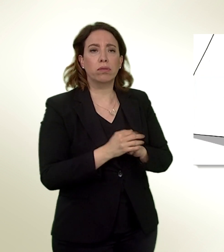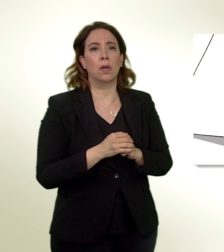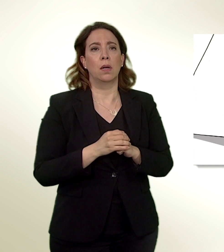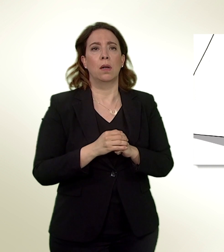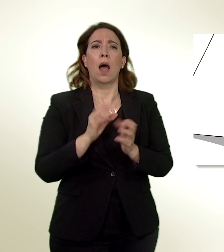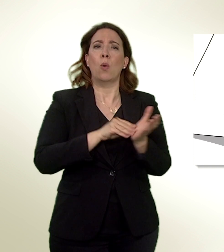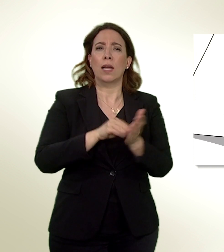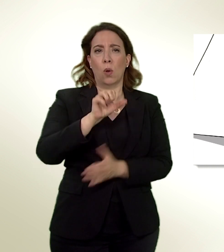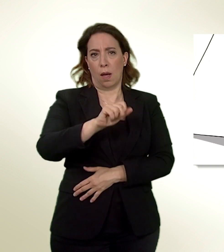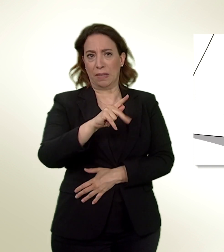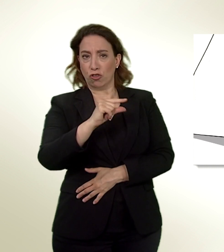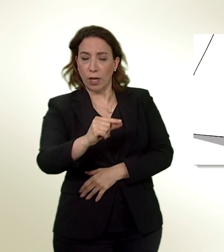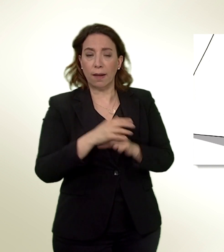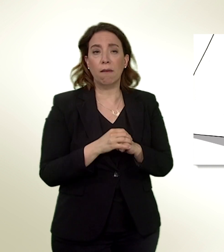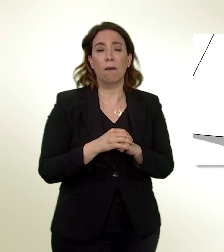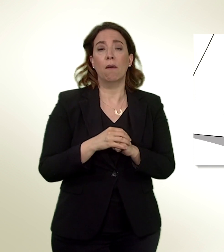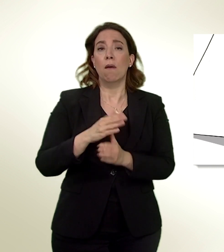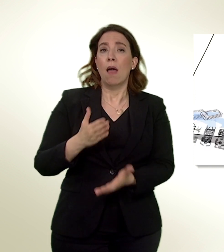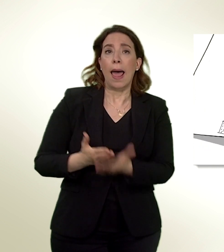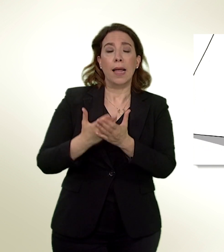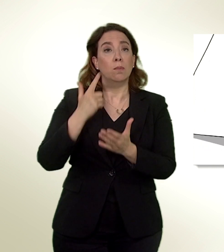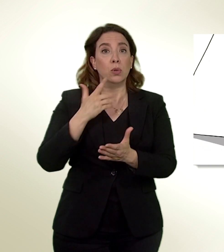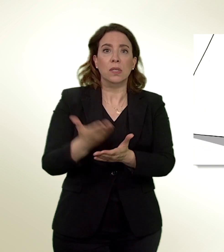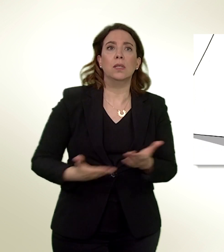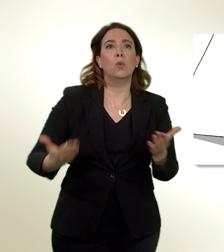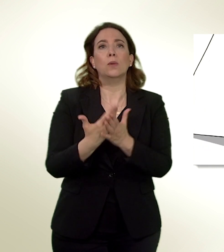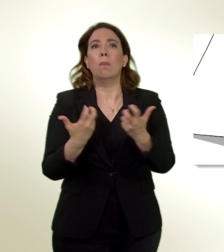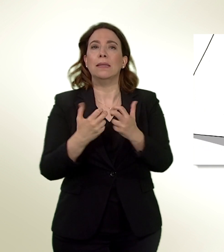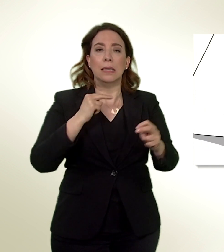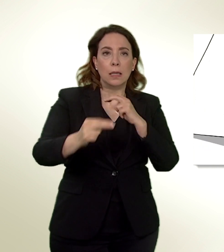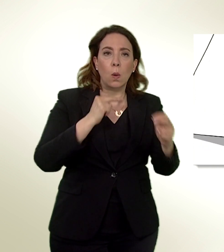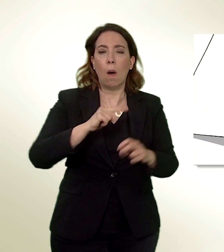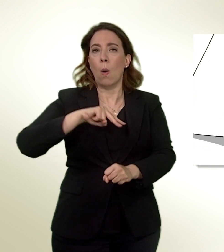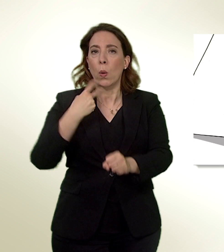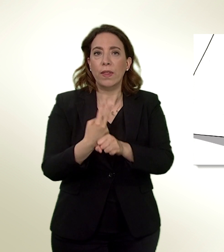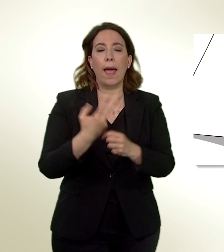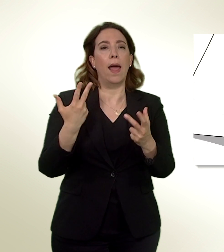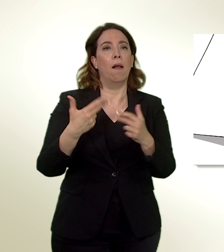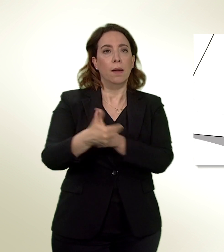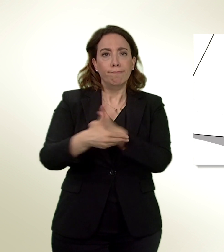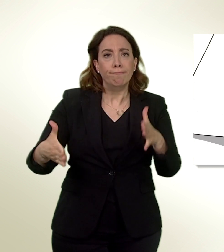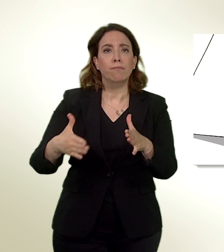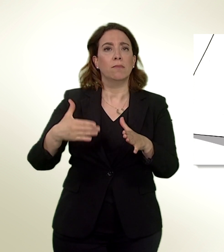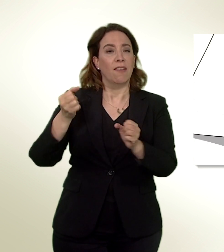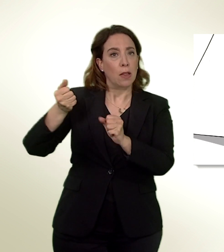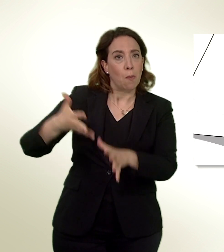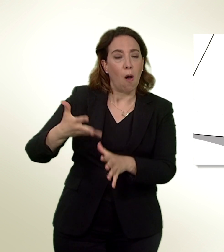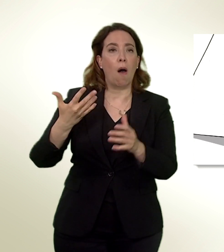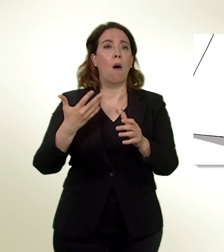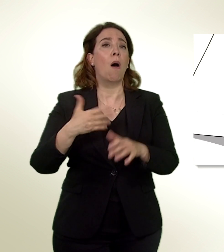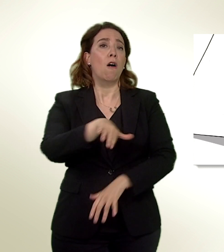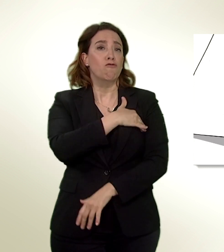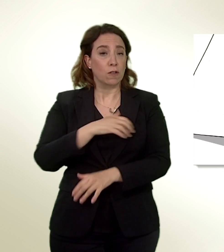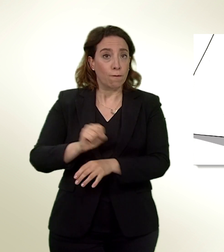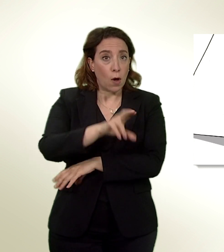allocations pour perte de gains, les aides pour les cas de rigueur destinées aux restaurants, aux hôtels, au secteur de l'événementiel et aux agences de